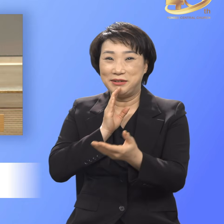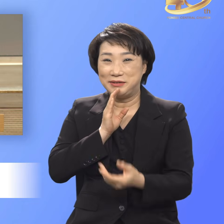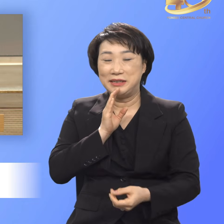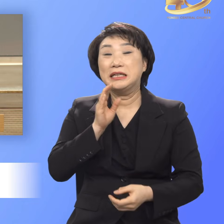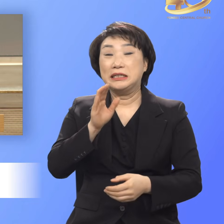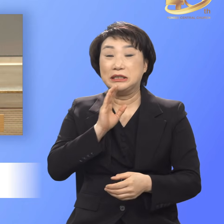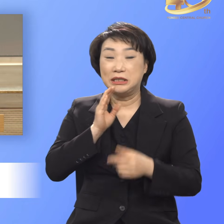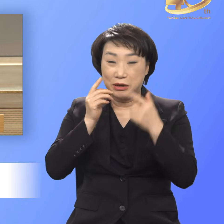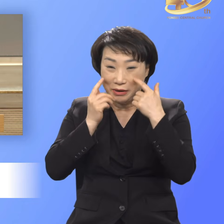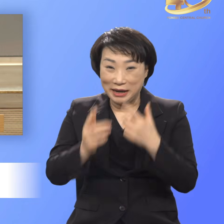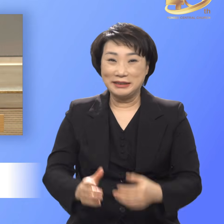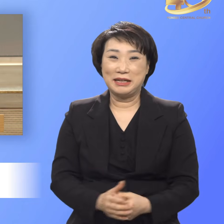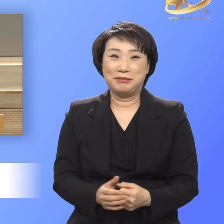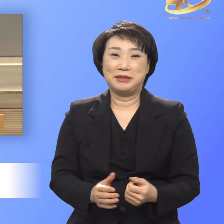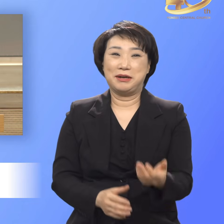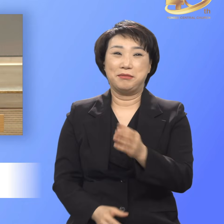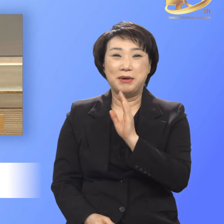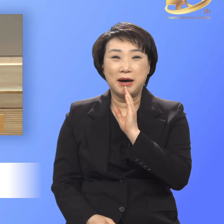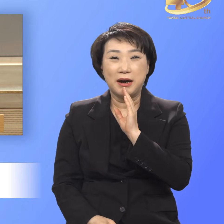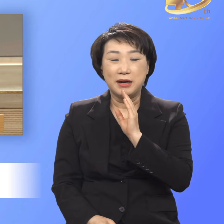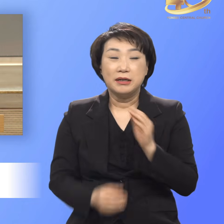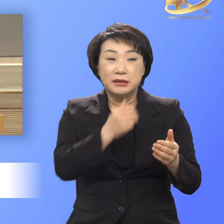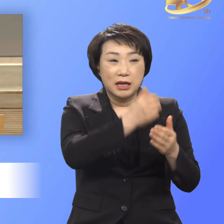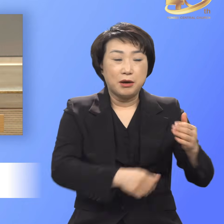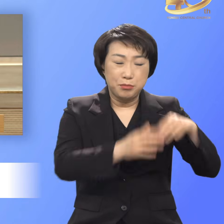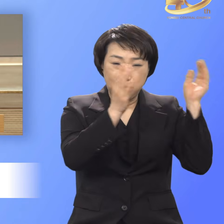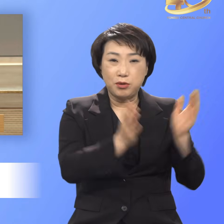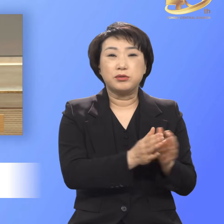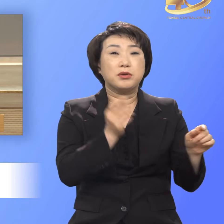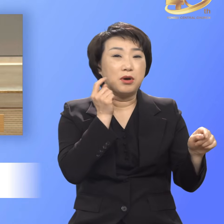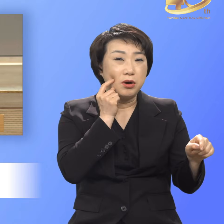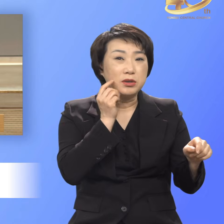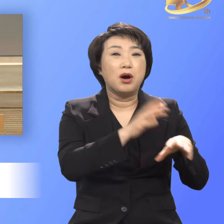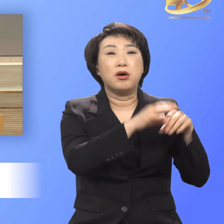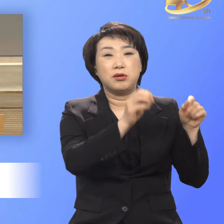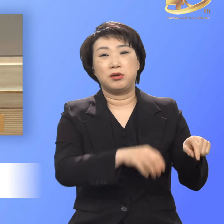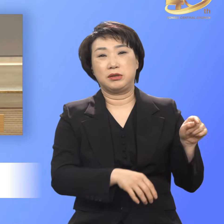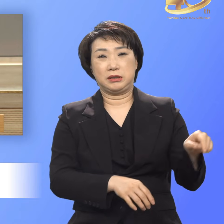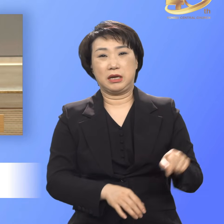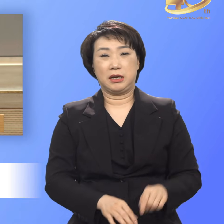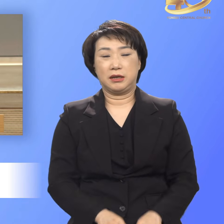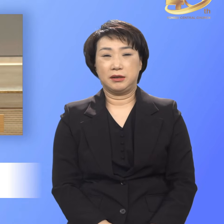사실이니까, 실제니까. 그러나 그 나머지는 다 거짓이요 허상이라 이